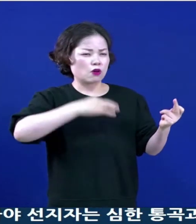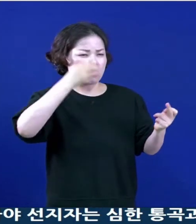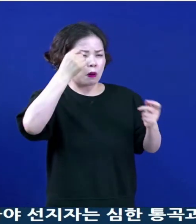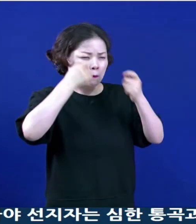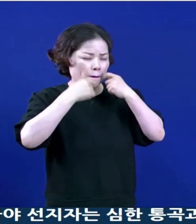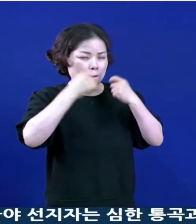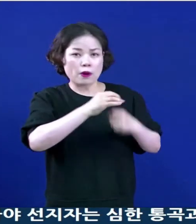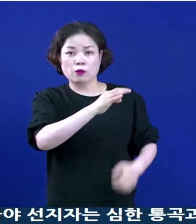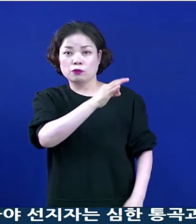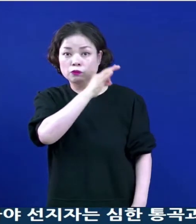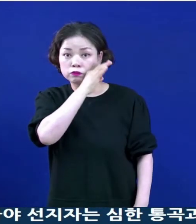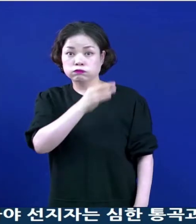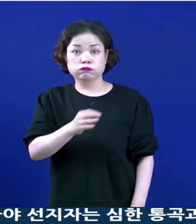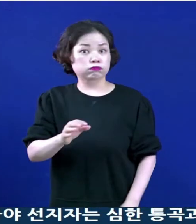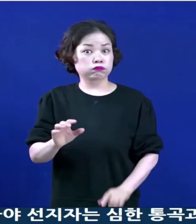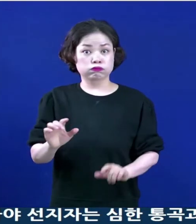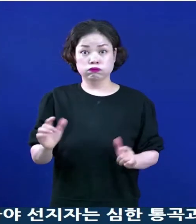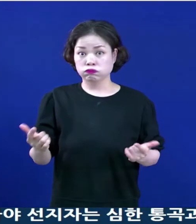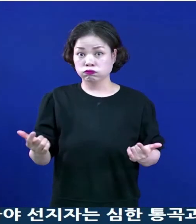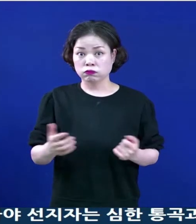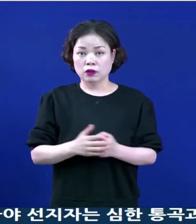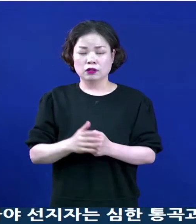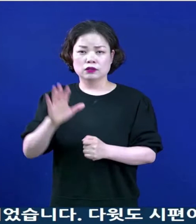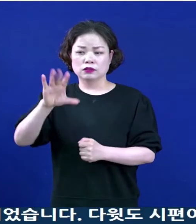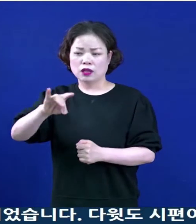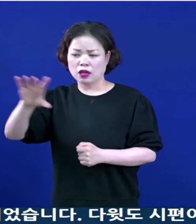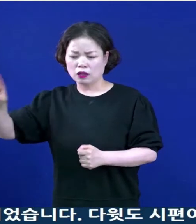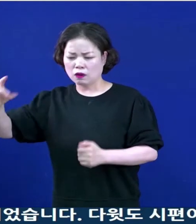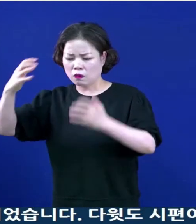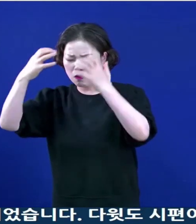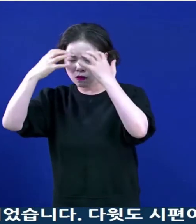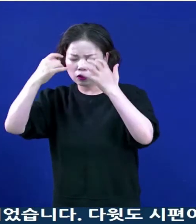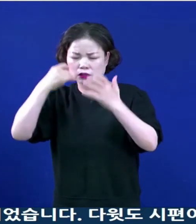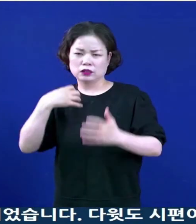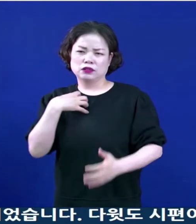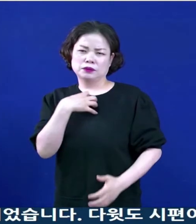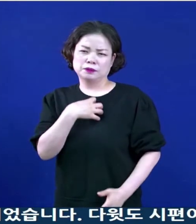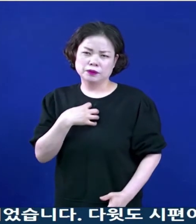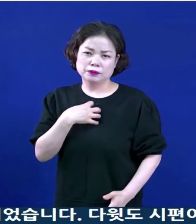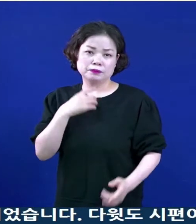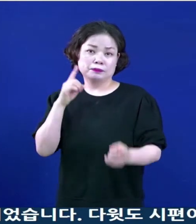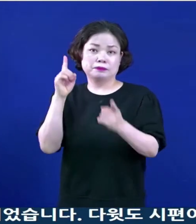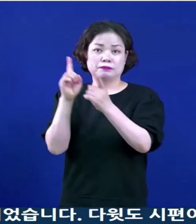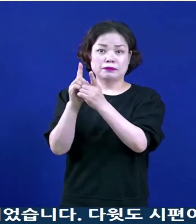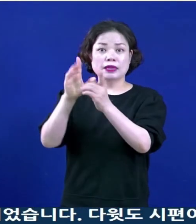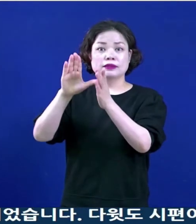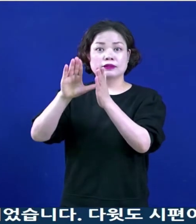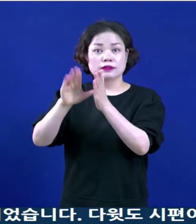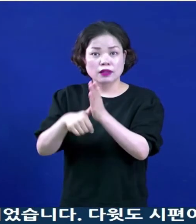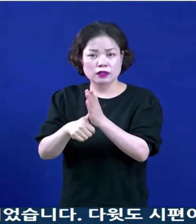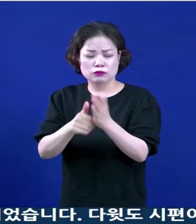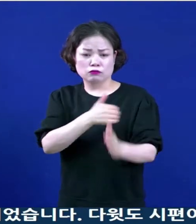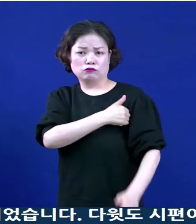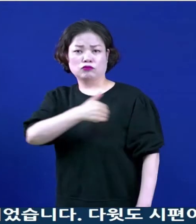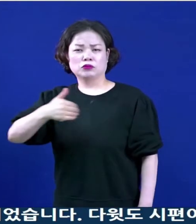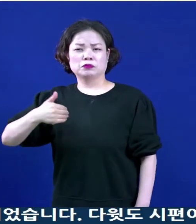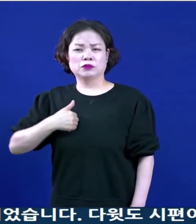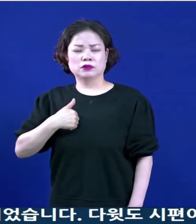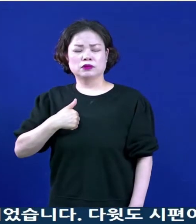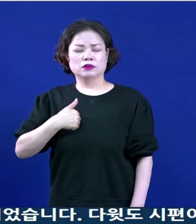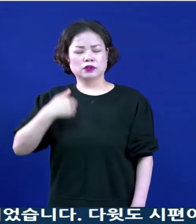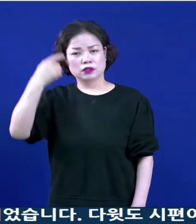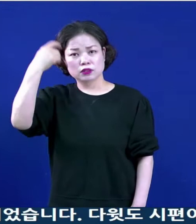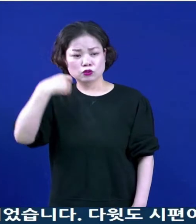전혀 부끄러워하지 않았습니다. 때로 하나님께서 고통스럽고 슬픈 현실을 내게 주실 때 충분히